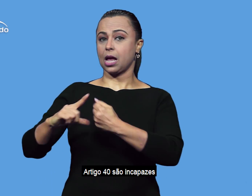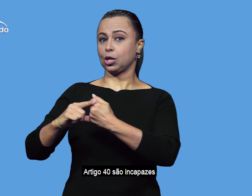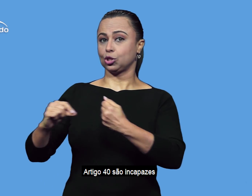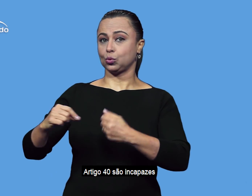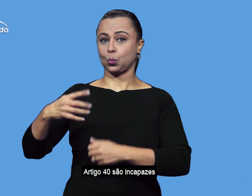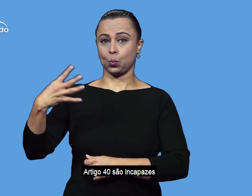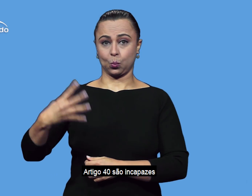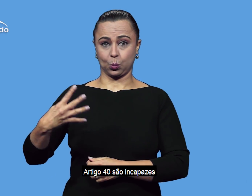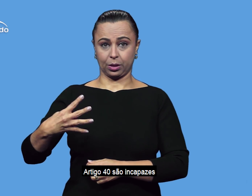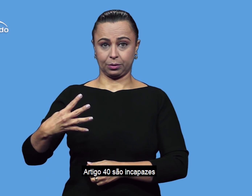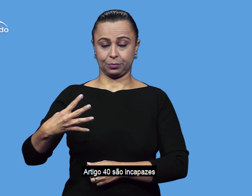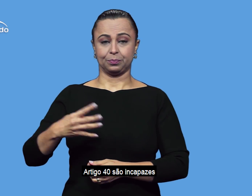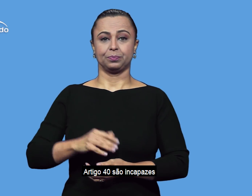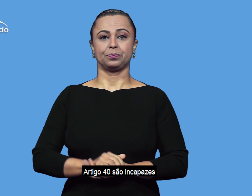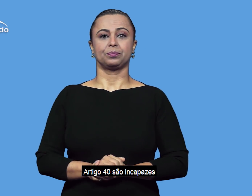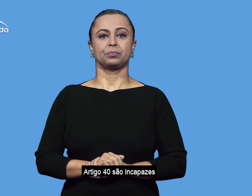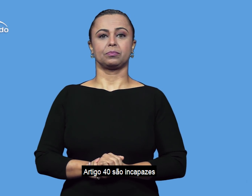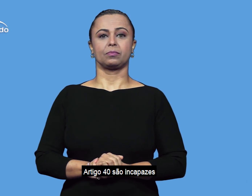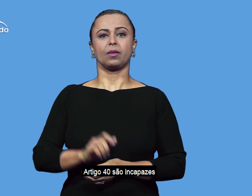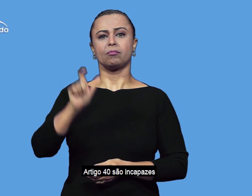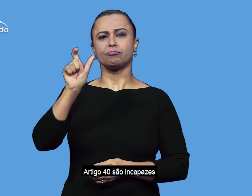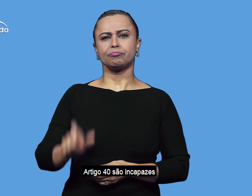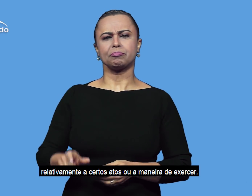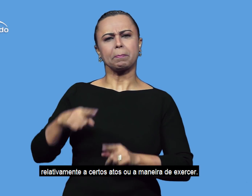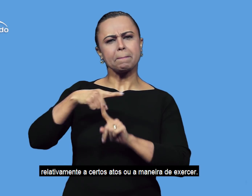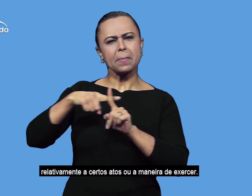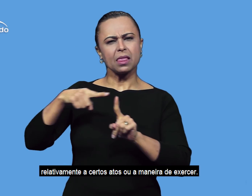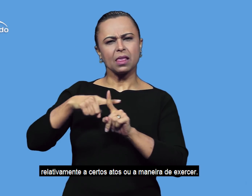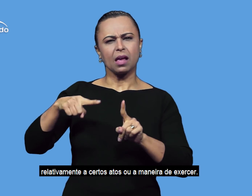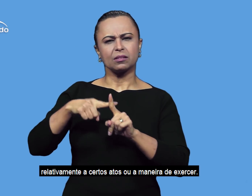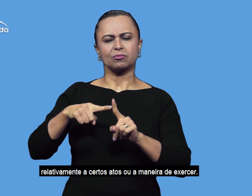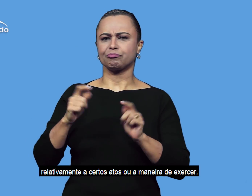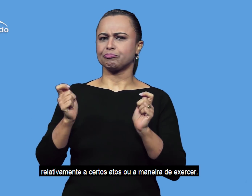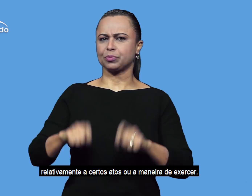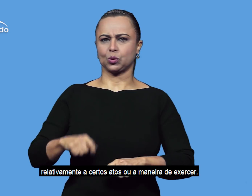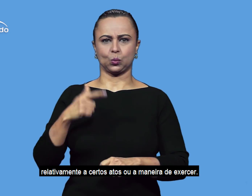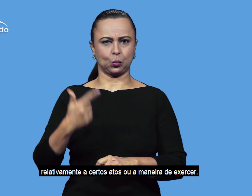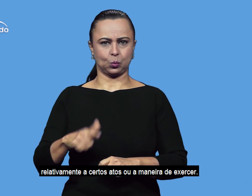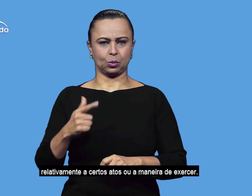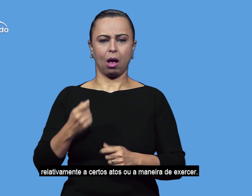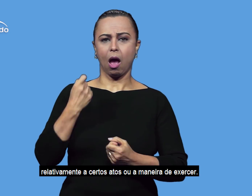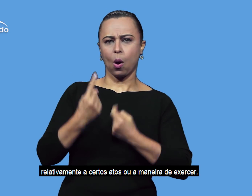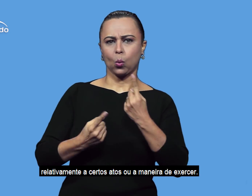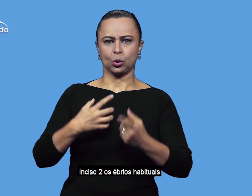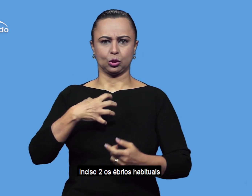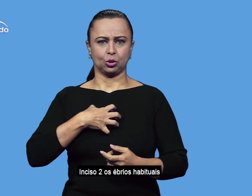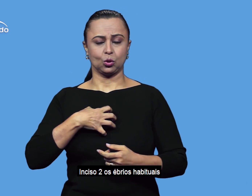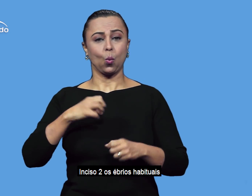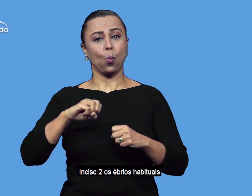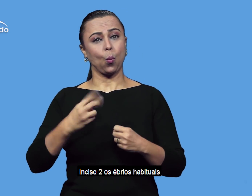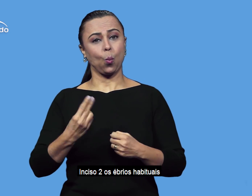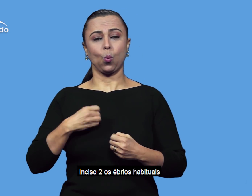o artigo 40 são incapazes relativamente a certos atos ou a maneira de exercer